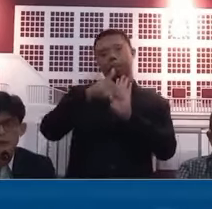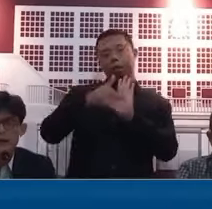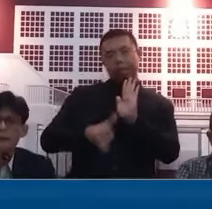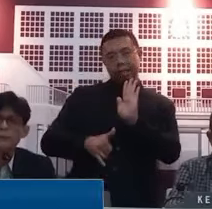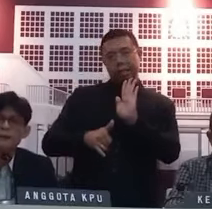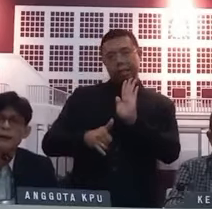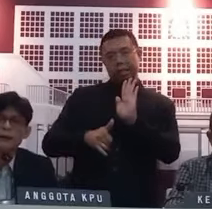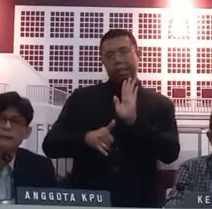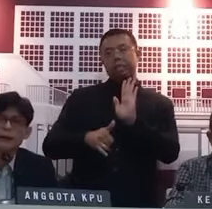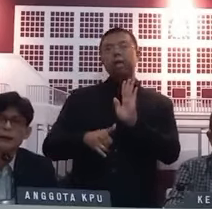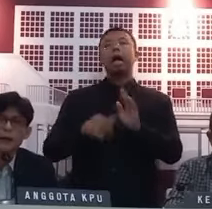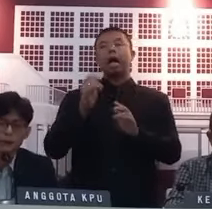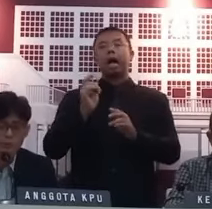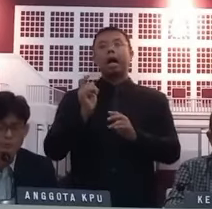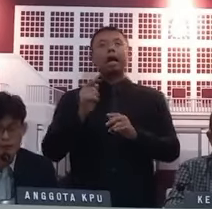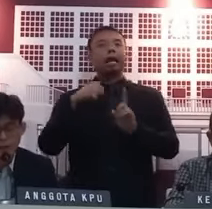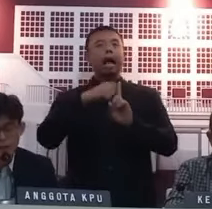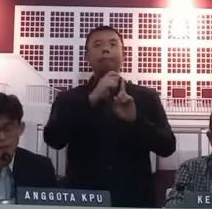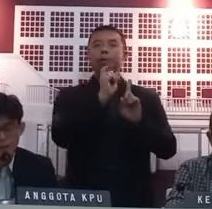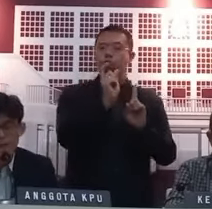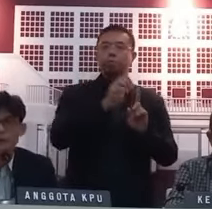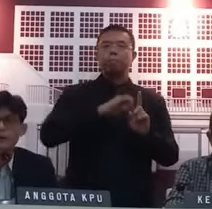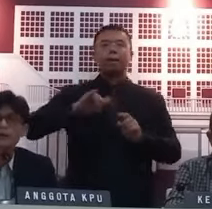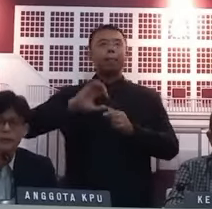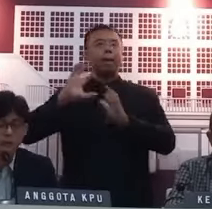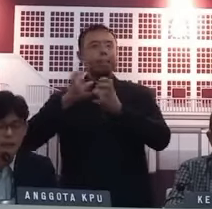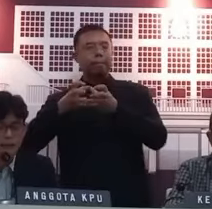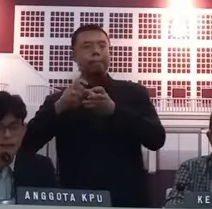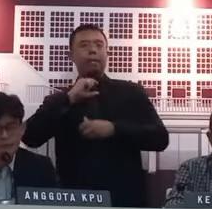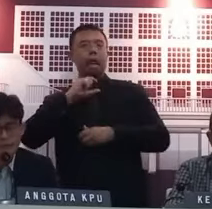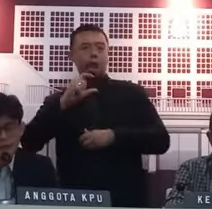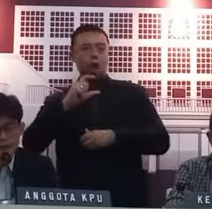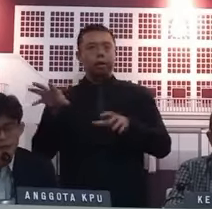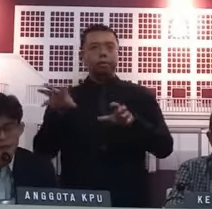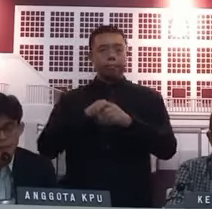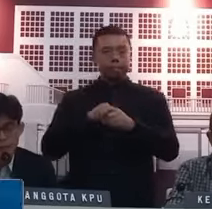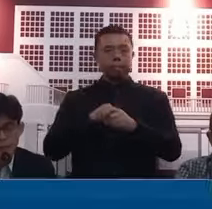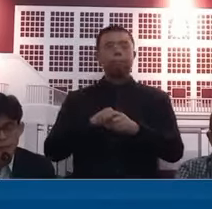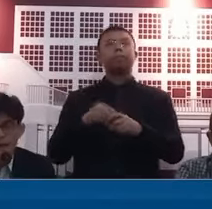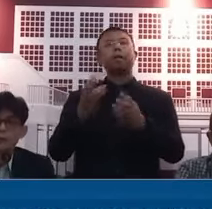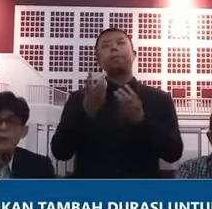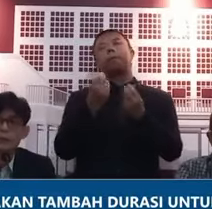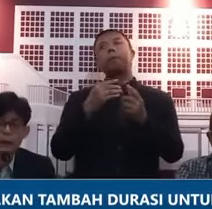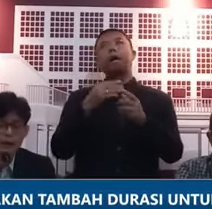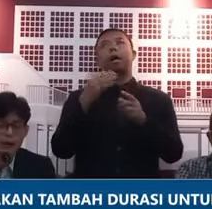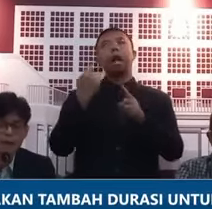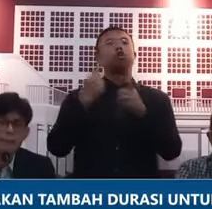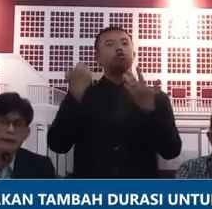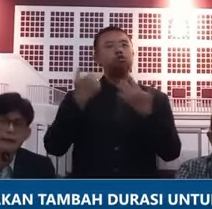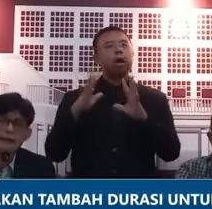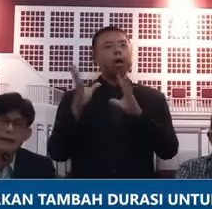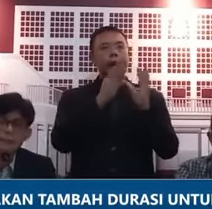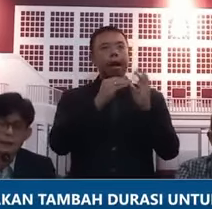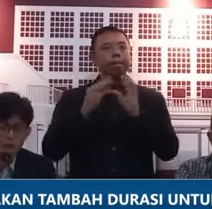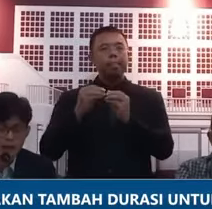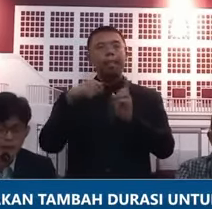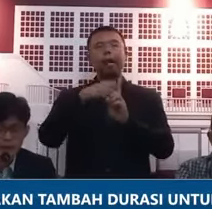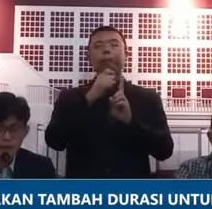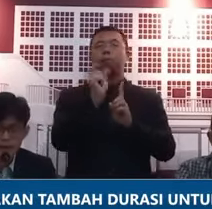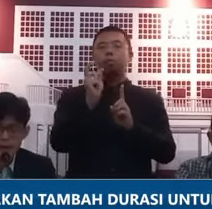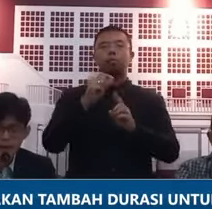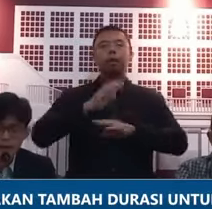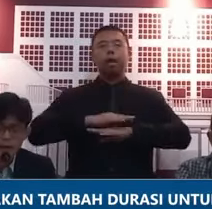berdasarkan hasil rapat disepakati bahwa durasi segmen ke-6 mulanya 2 menit jadi 4 menit. Menurut Agus, meski ada